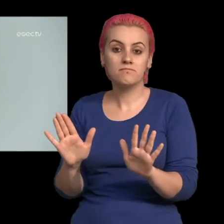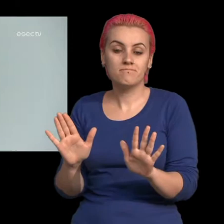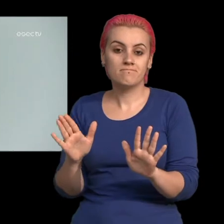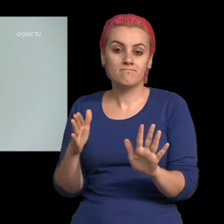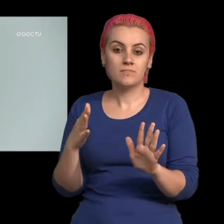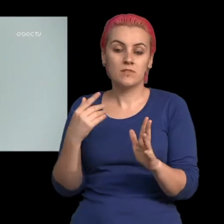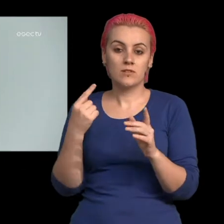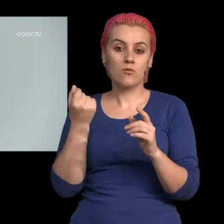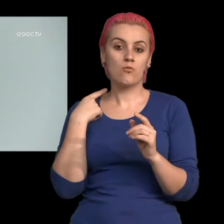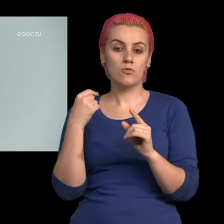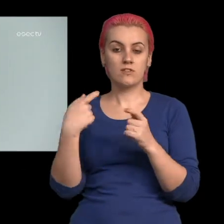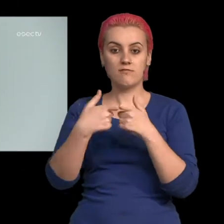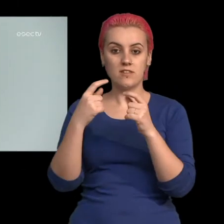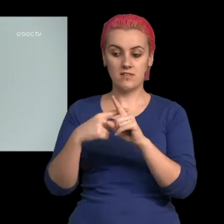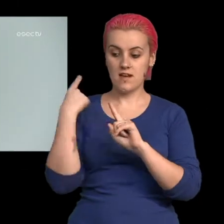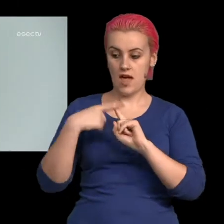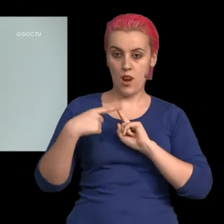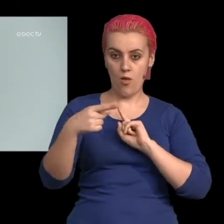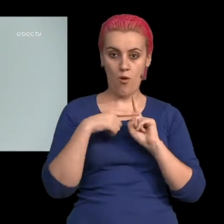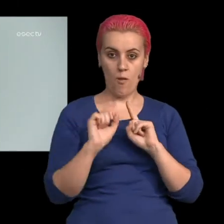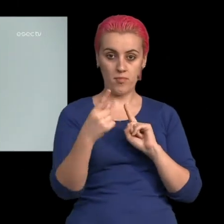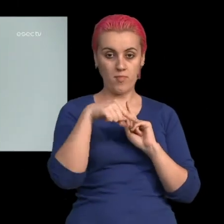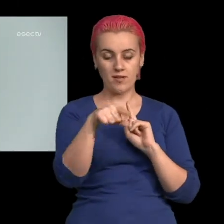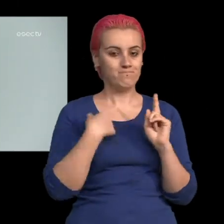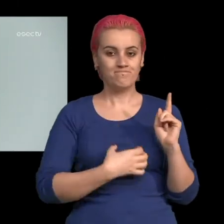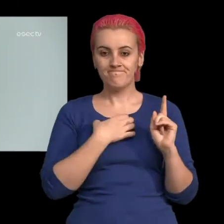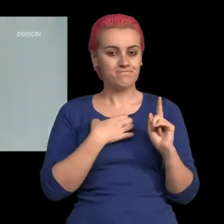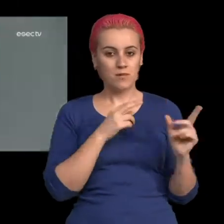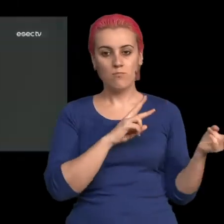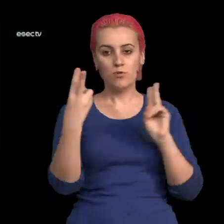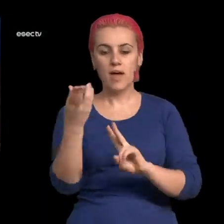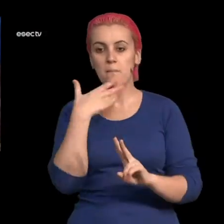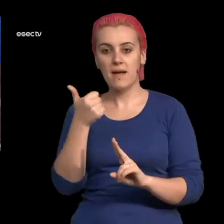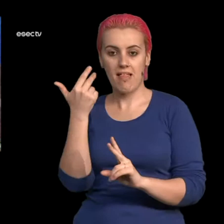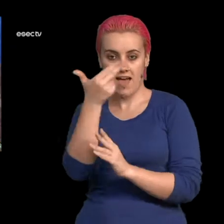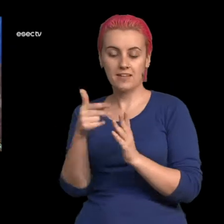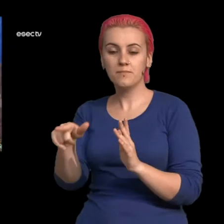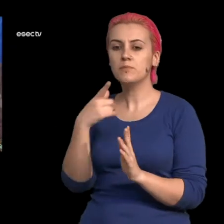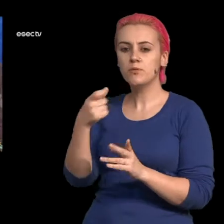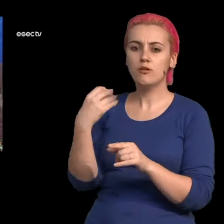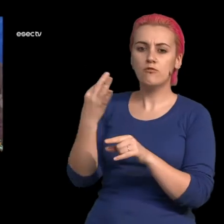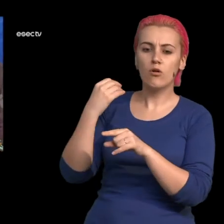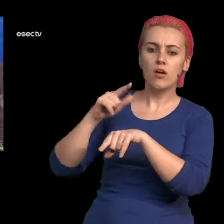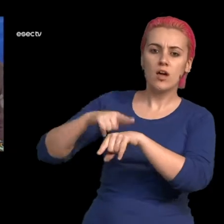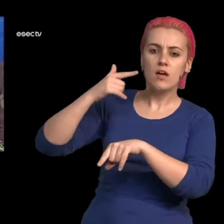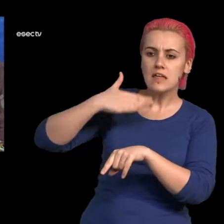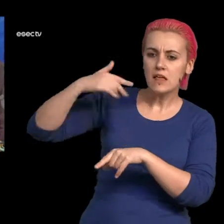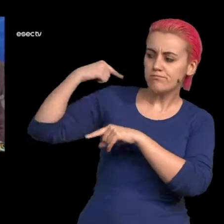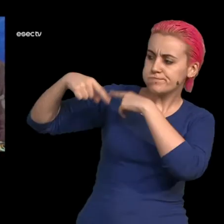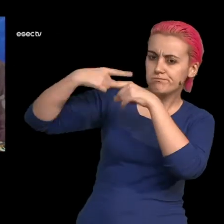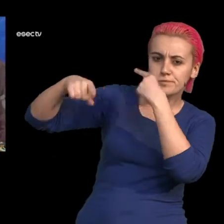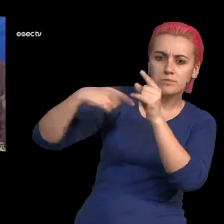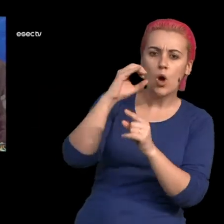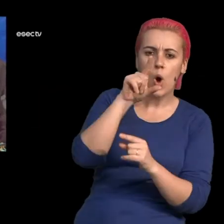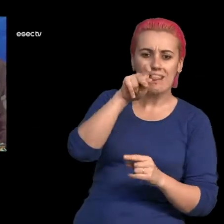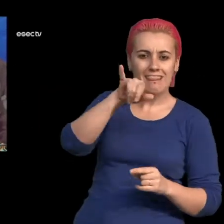logo no primeiro ano do curso de física vi que não, que seria melhor ir para as Belas Artes. Houve uma geração de pintores em Coimbra, que eram os